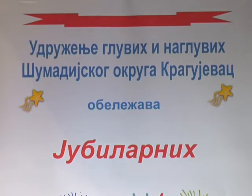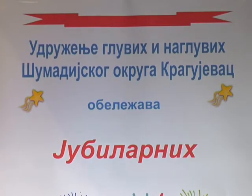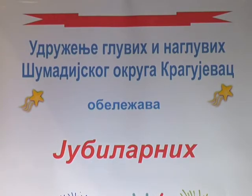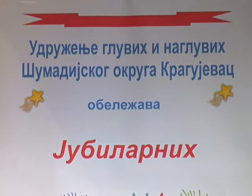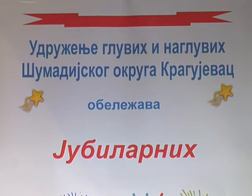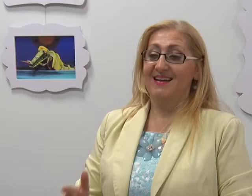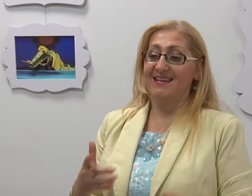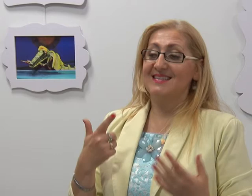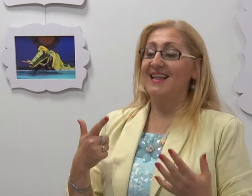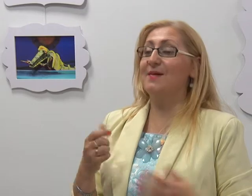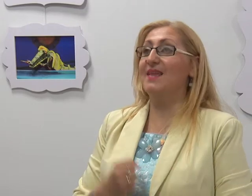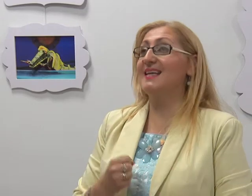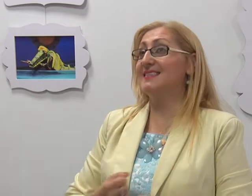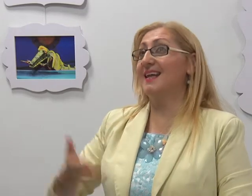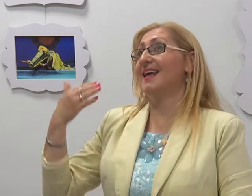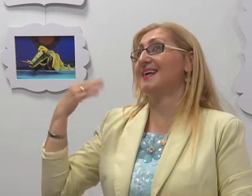akademijom.